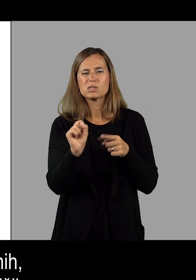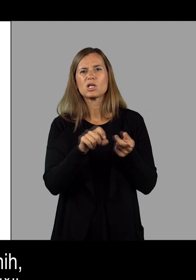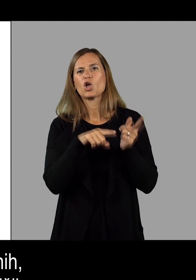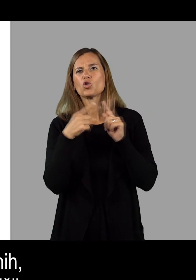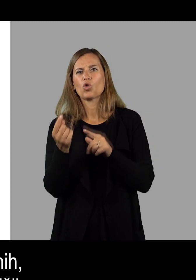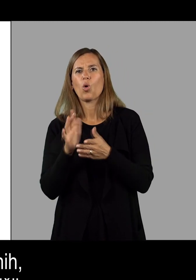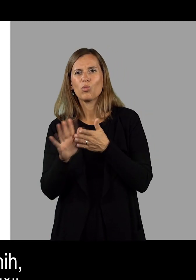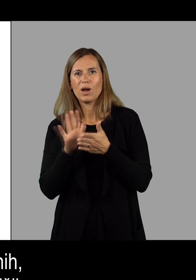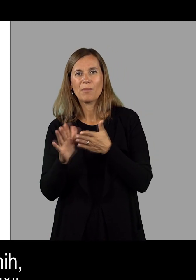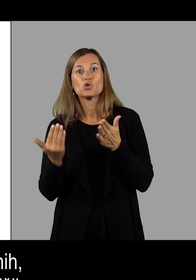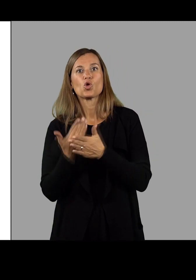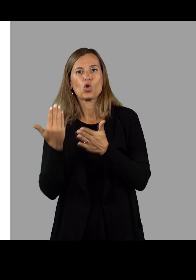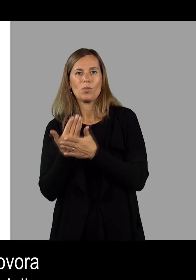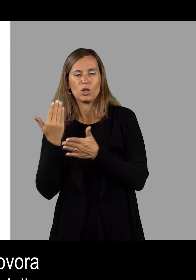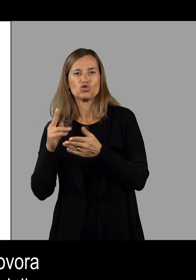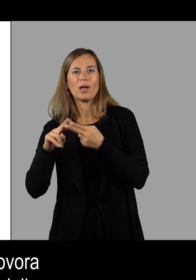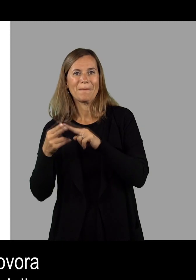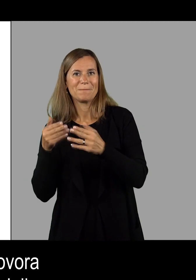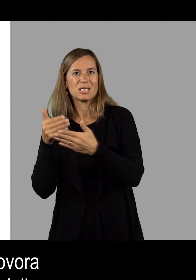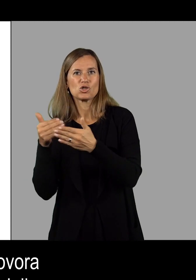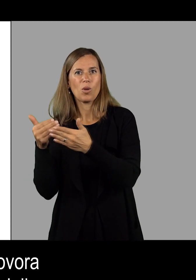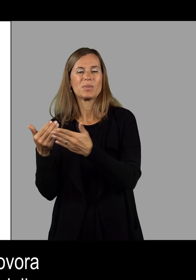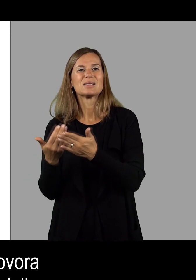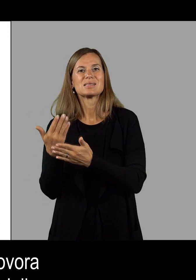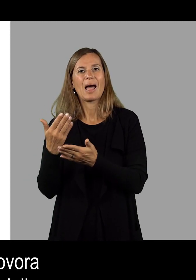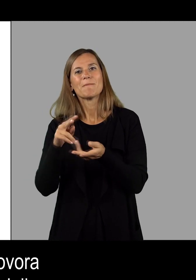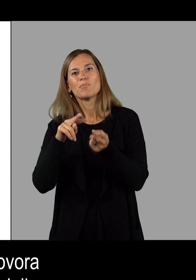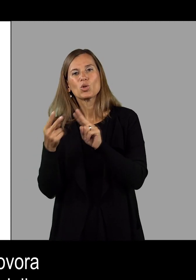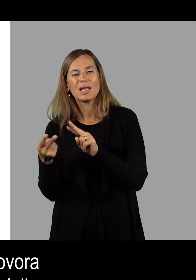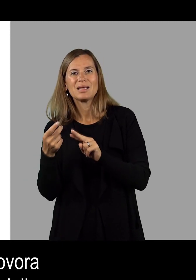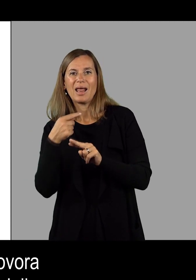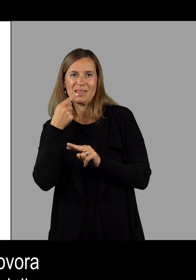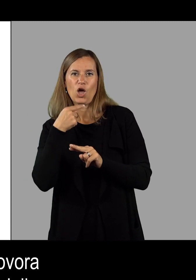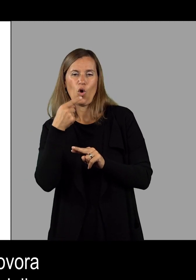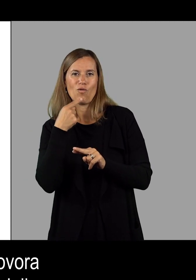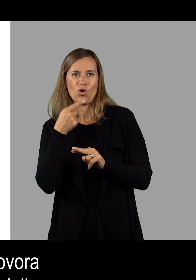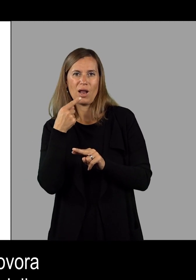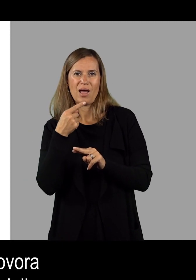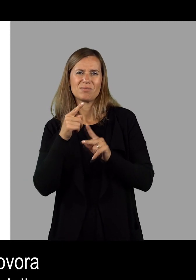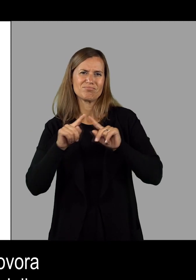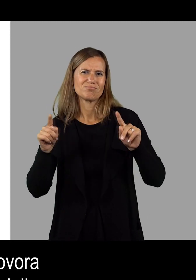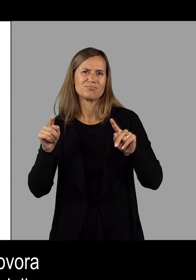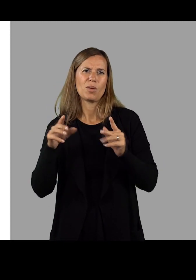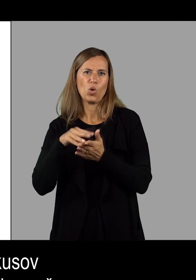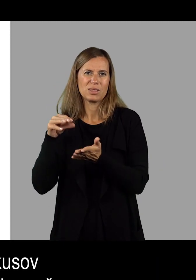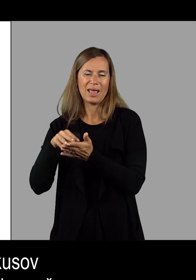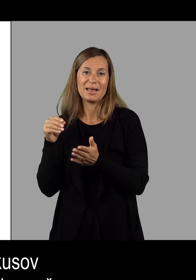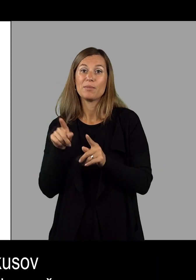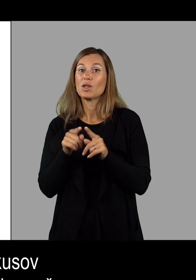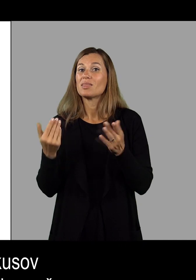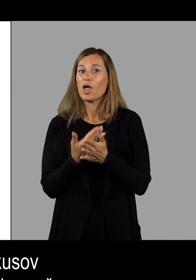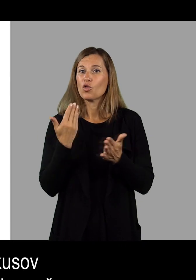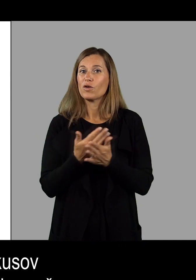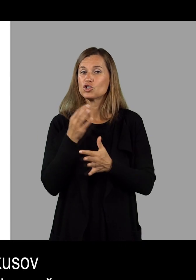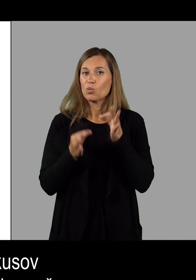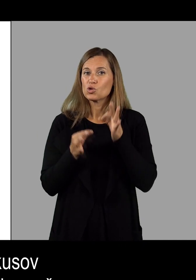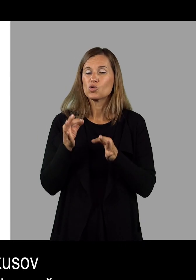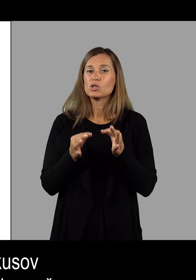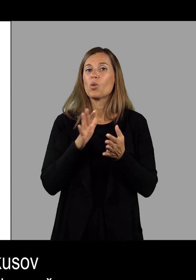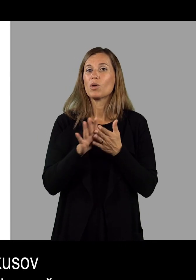korpusnih vse do uporabe sodobnejših pristopov za modeliranje govora s prikritimi Markovimi modeli in pa tudi